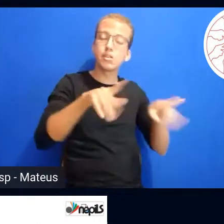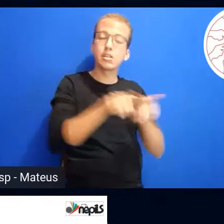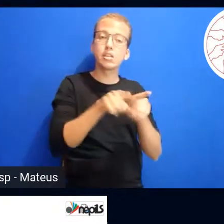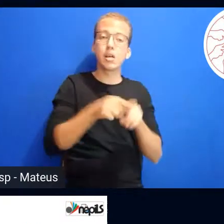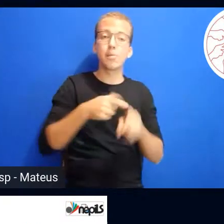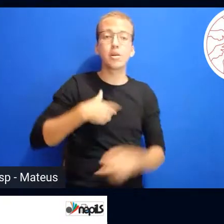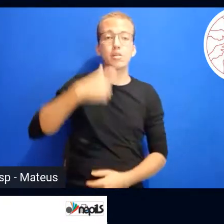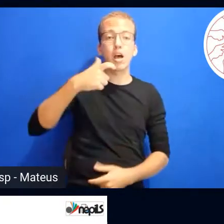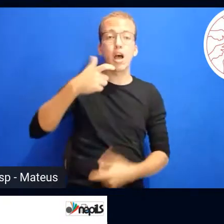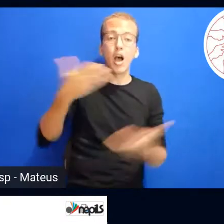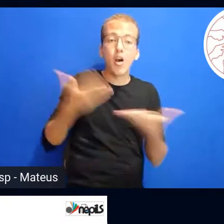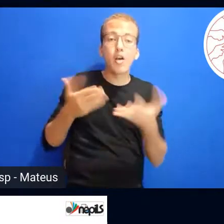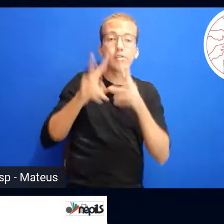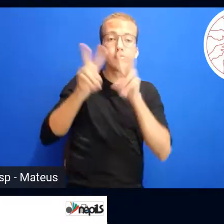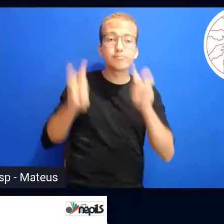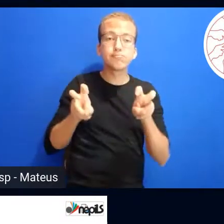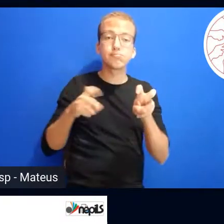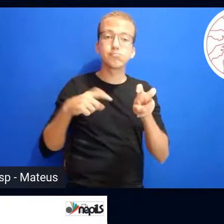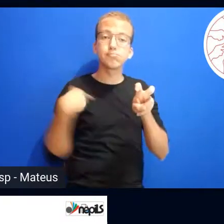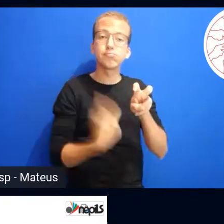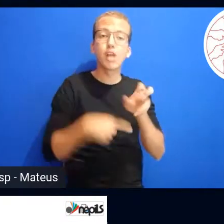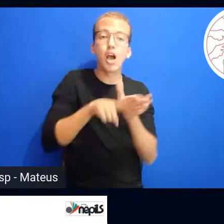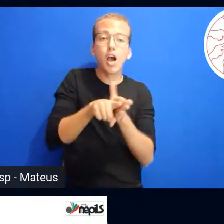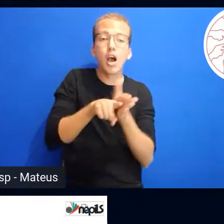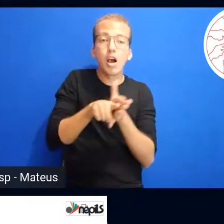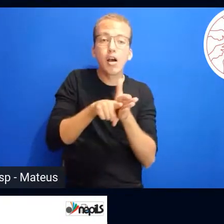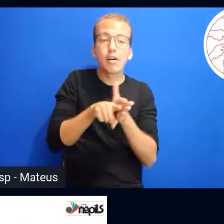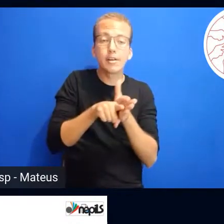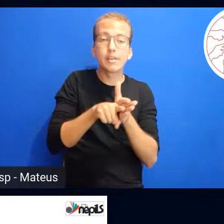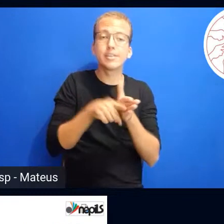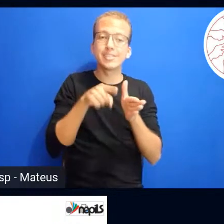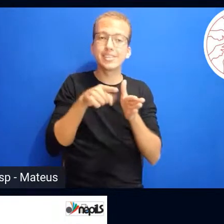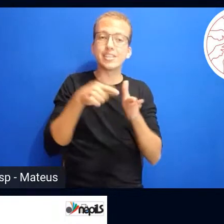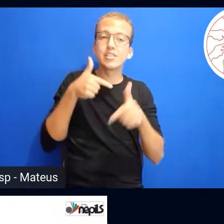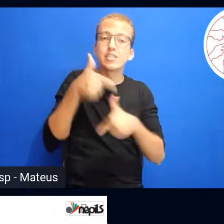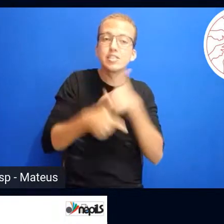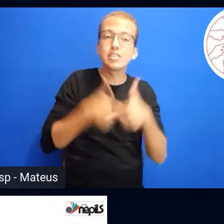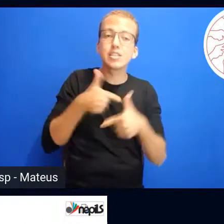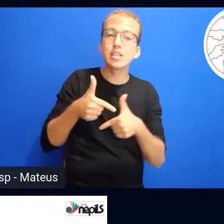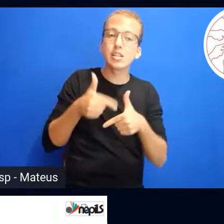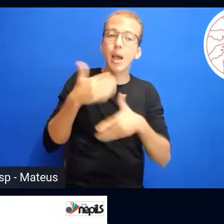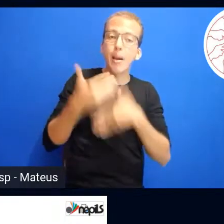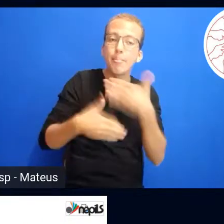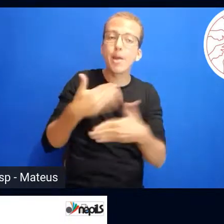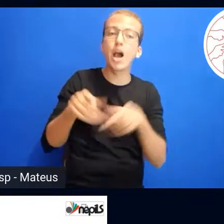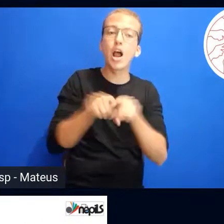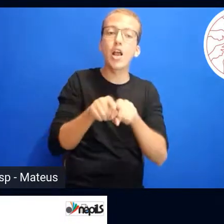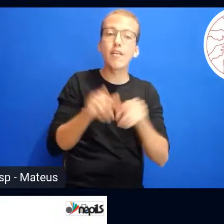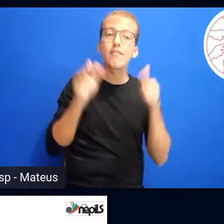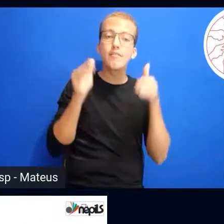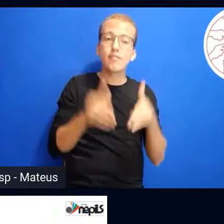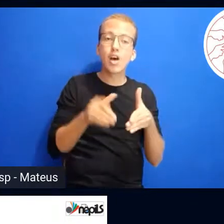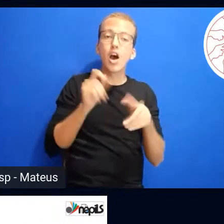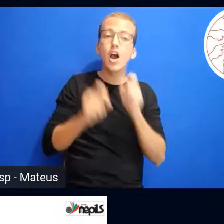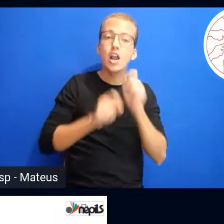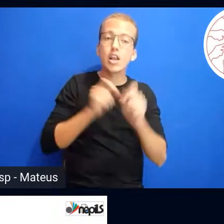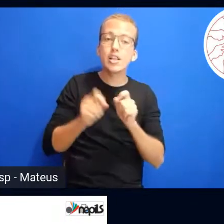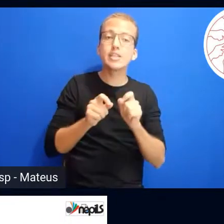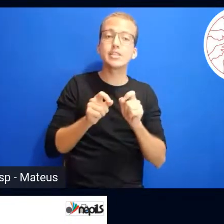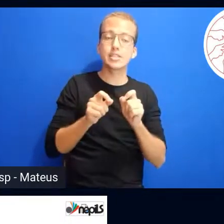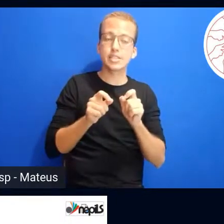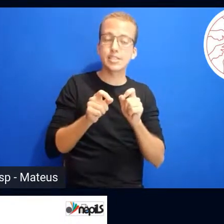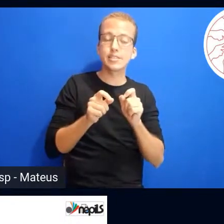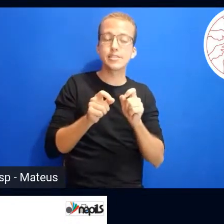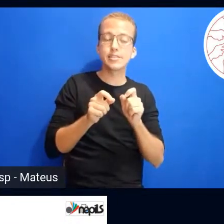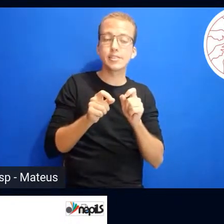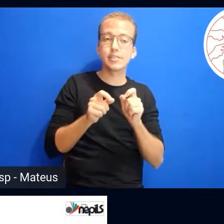trabalho ele, como o próprio nome já diz, né, ele tem como foco eh considerar eh